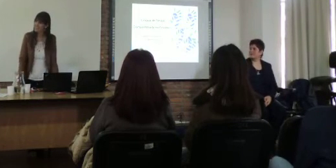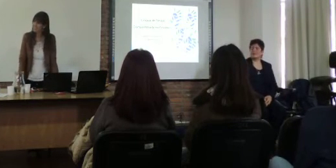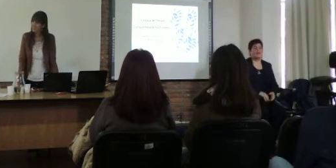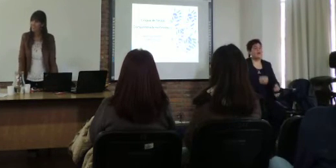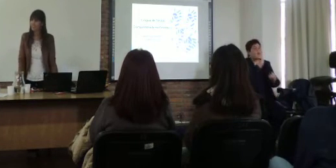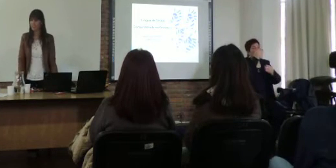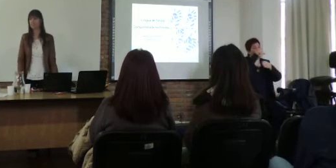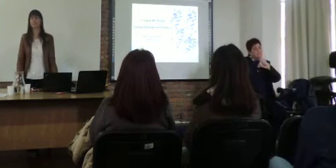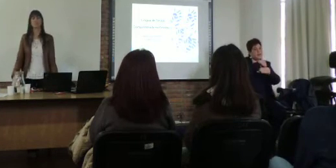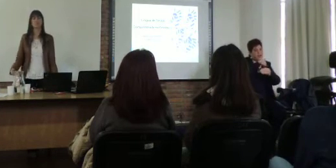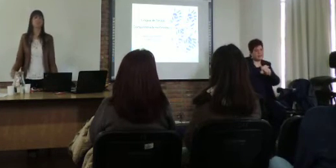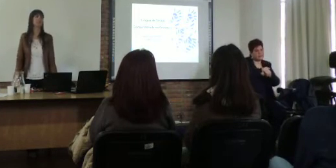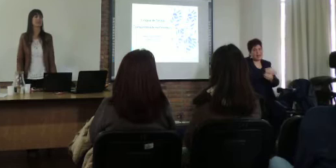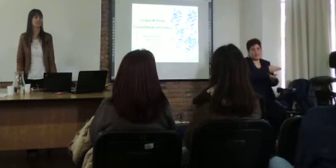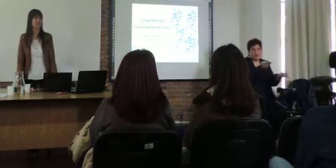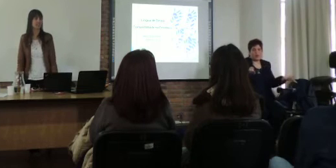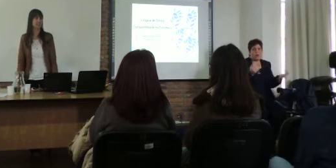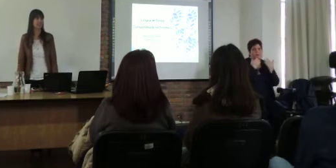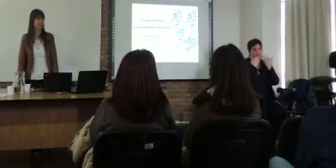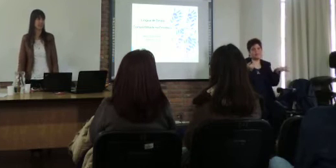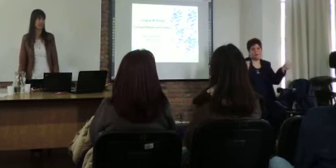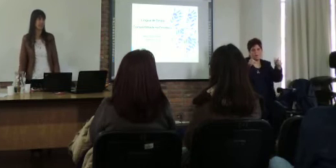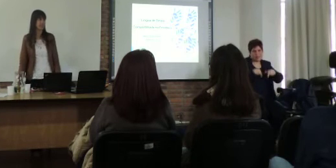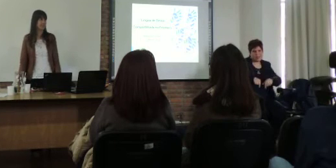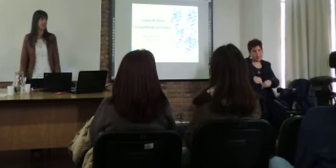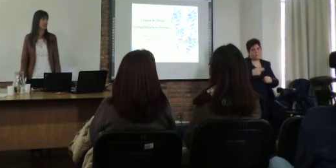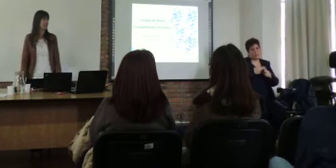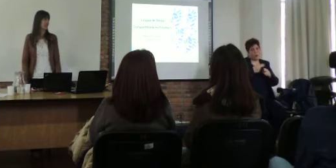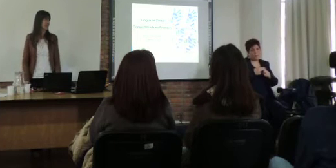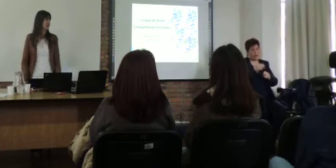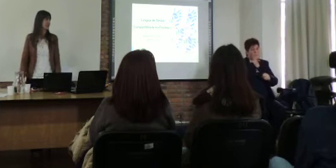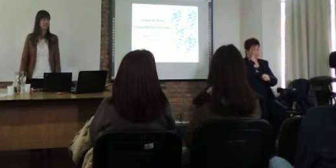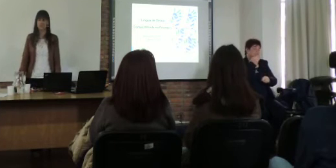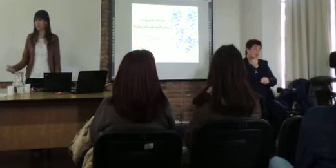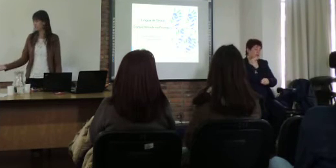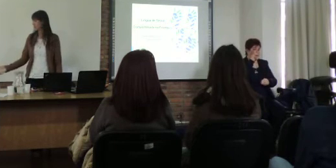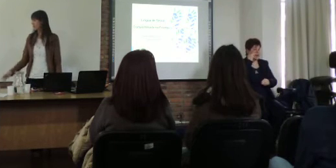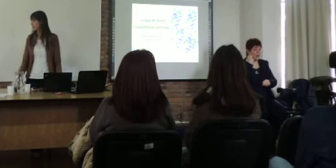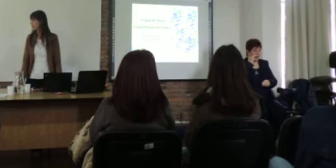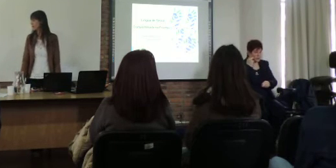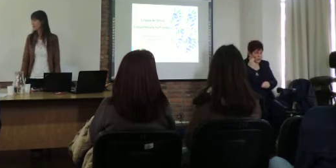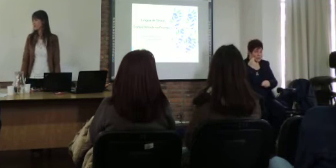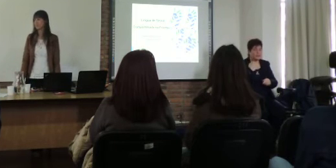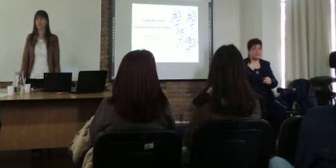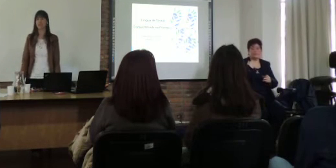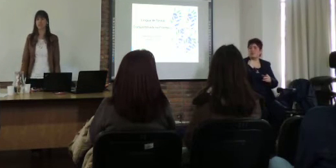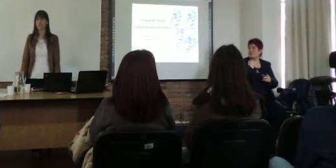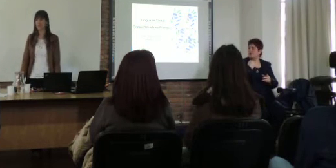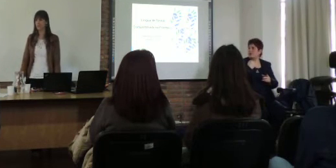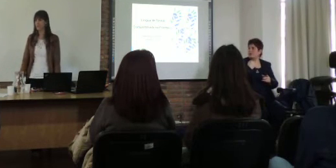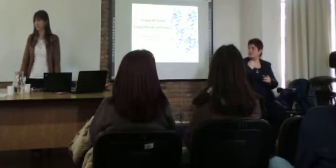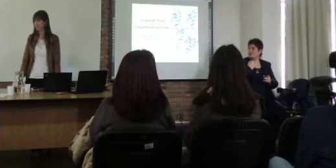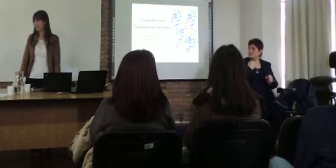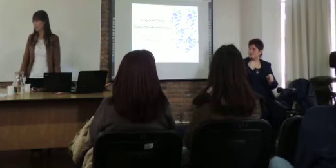Boa tarde, então, a todos. Meu nome é Mariana Figueira. Eu trabalho na Universidade Federal do Pampa, como